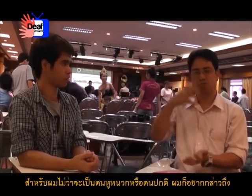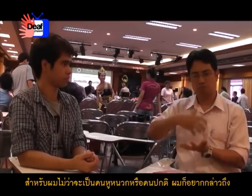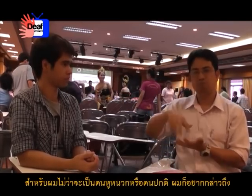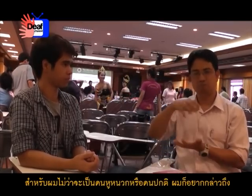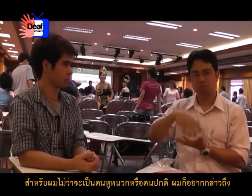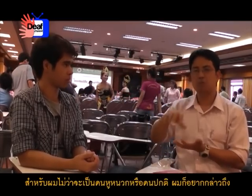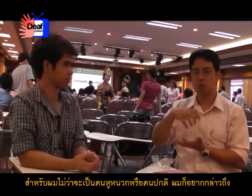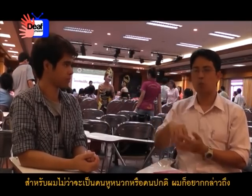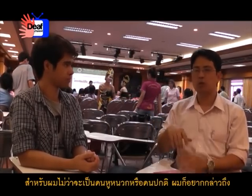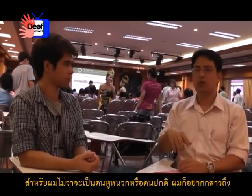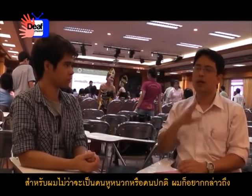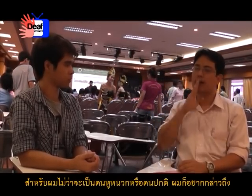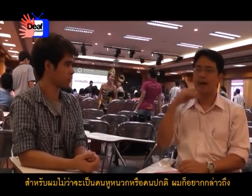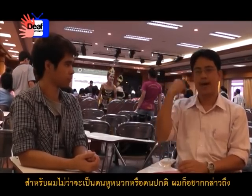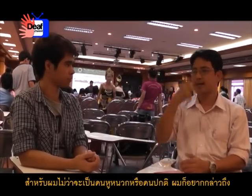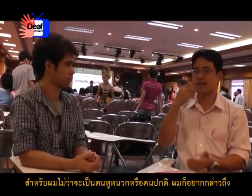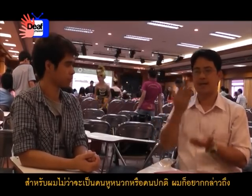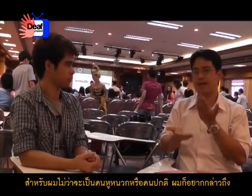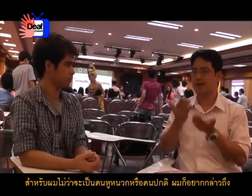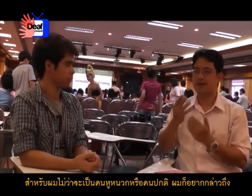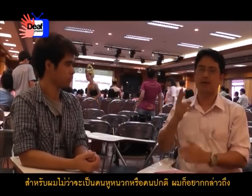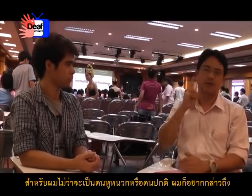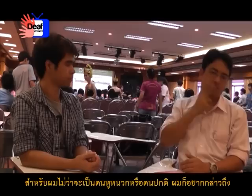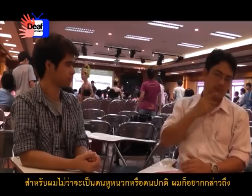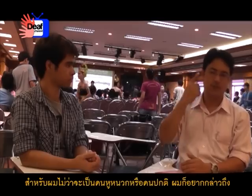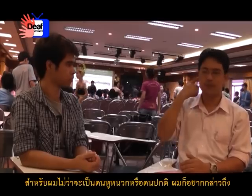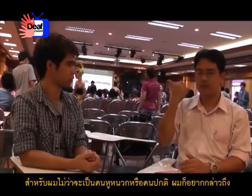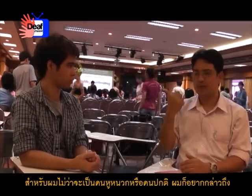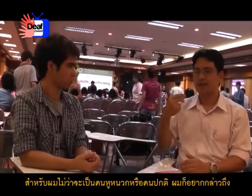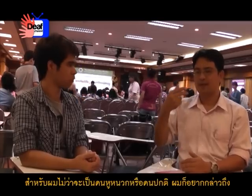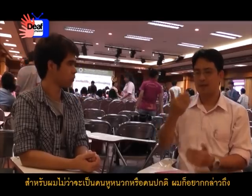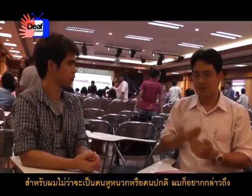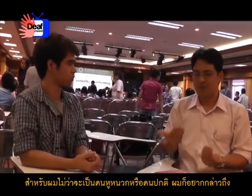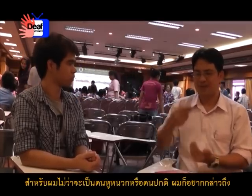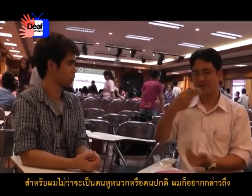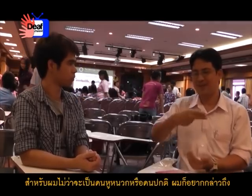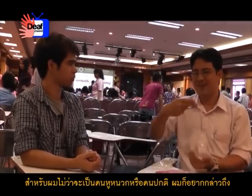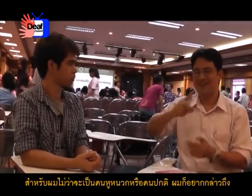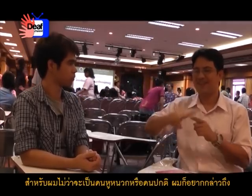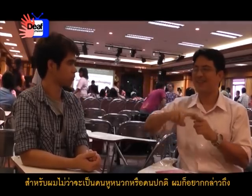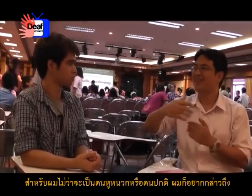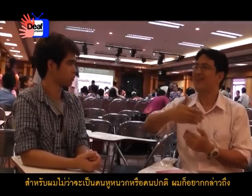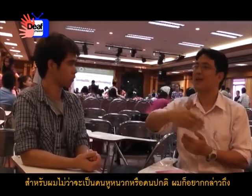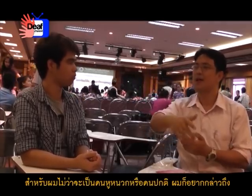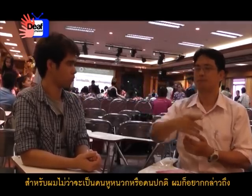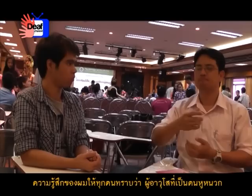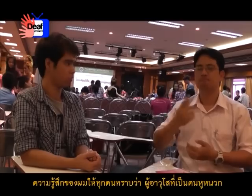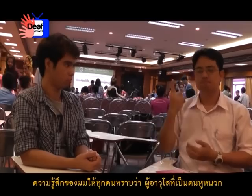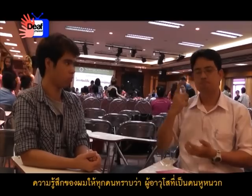ติผมก็อยากที่จะกล่าวถึงความรู้สึกของผมนะครับให้ทุกคนได้ทราบว่าผู้อาวุโสนะครับที่เป็นคนหูหนวกนั้นล้วนเป็นบุค